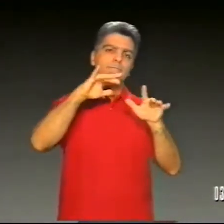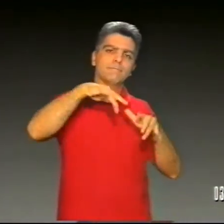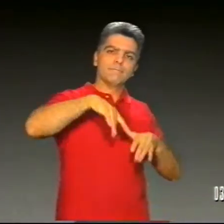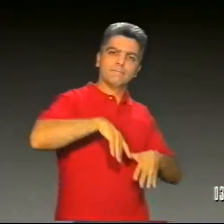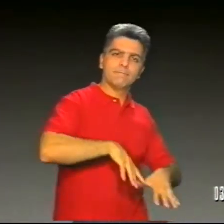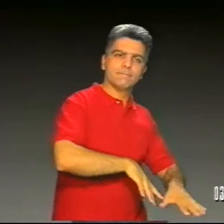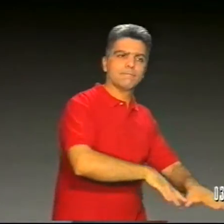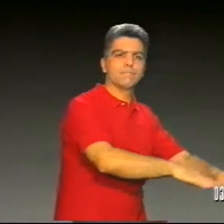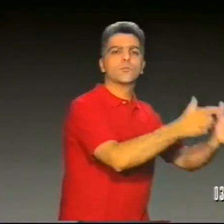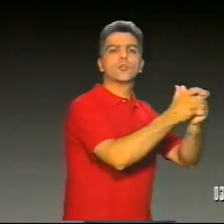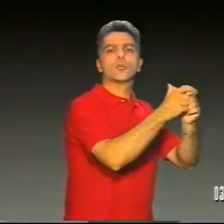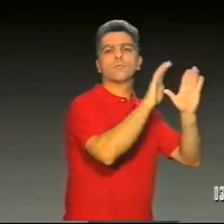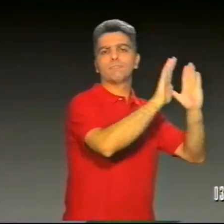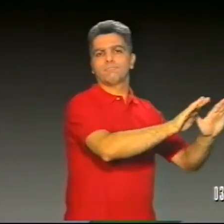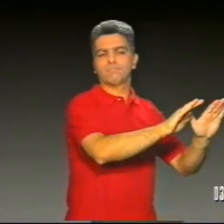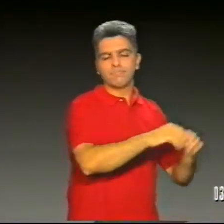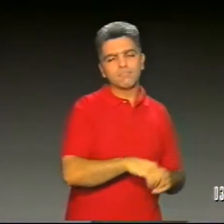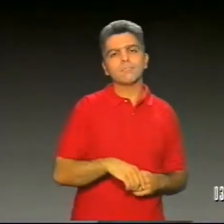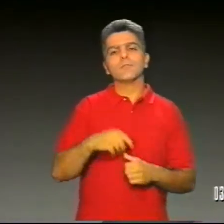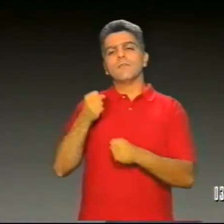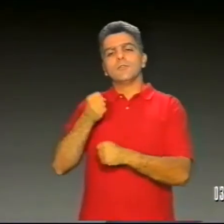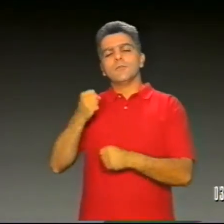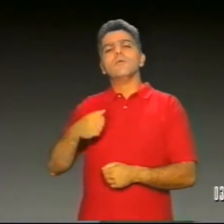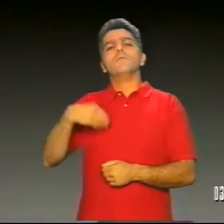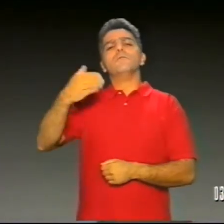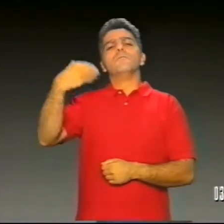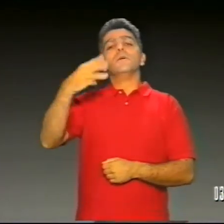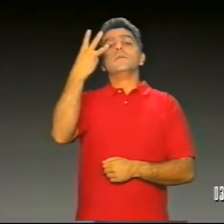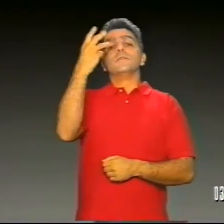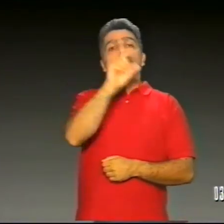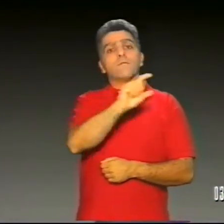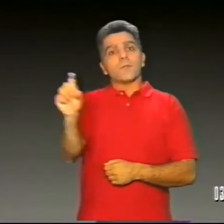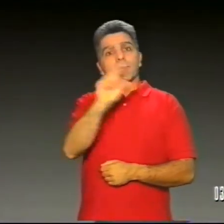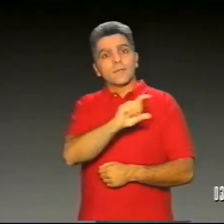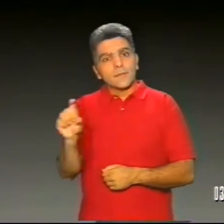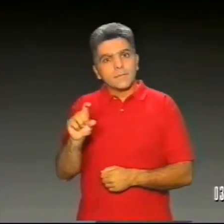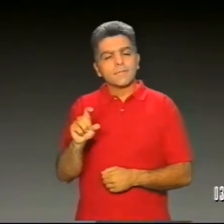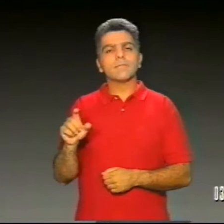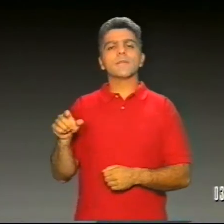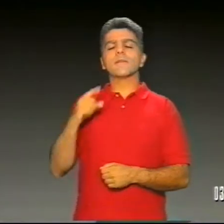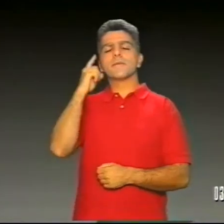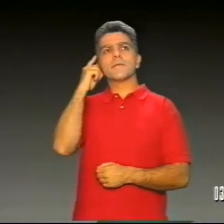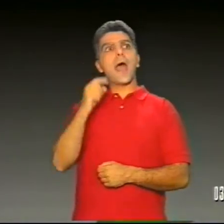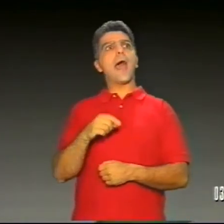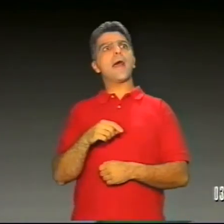μας ξανακοροϊδέψεις. Και έφυγαν. Πήγαν πάλι στο χωριό τους. Ο Βοσκός, αφού πέρασαν τρεις